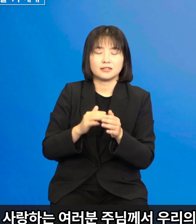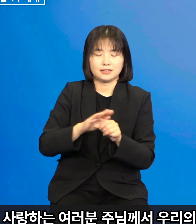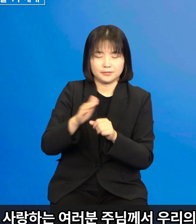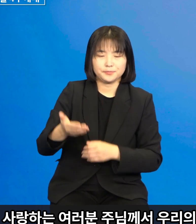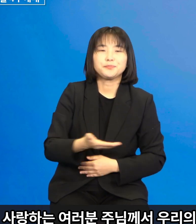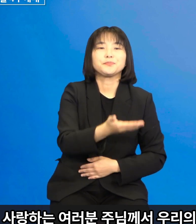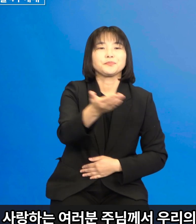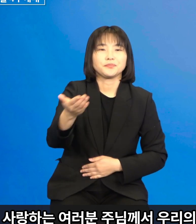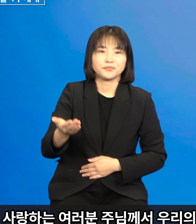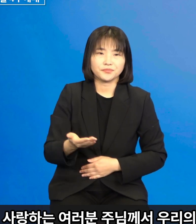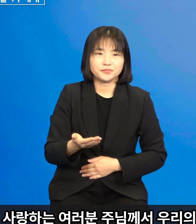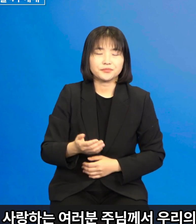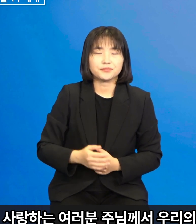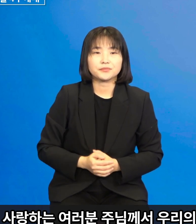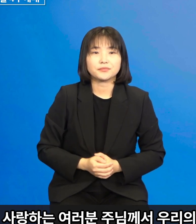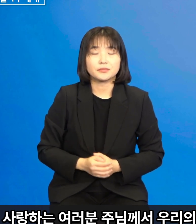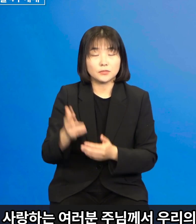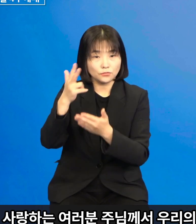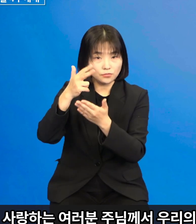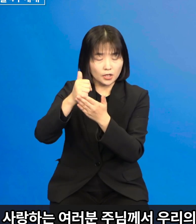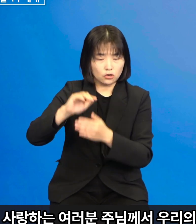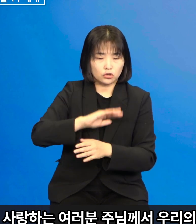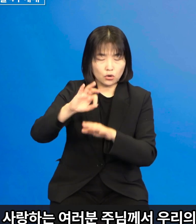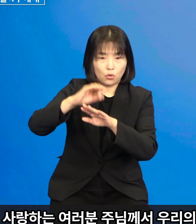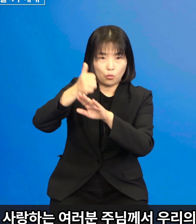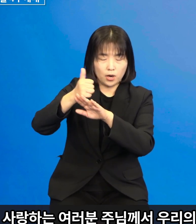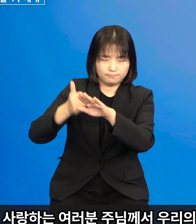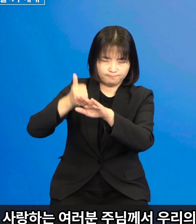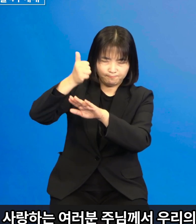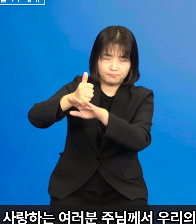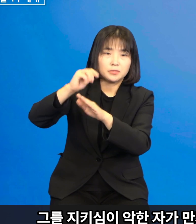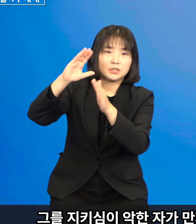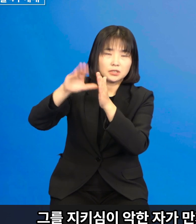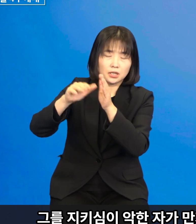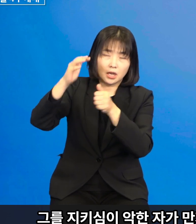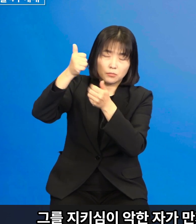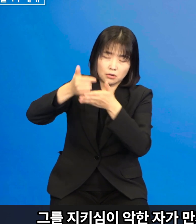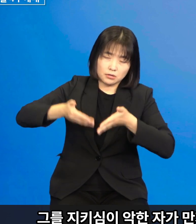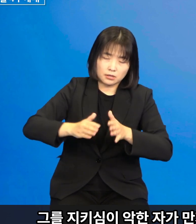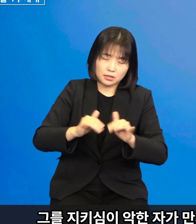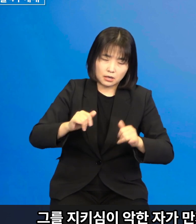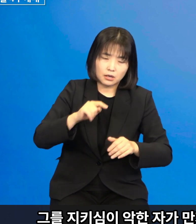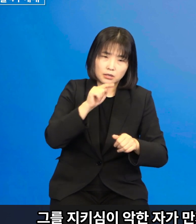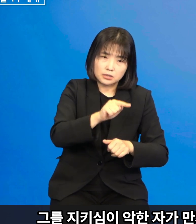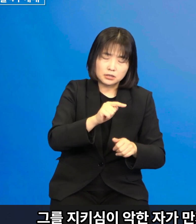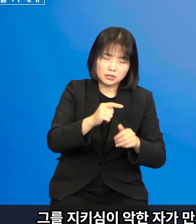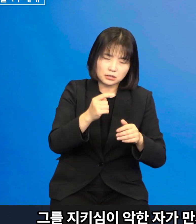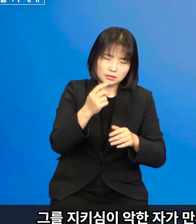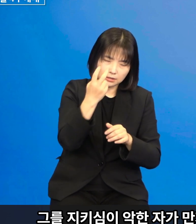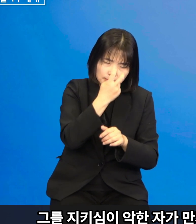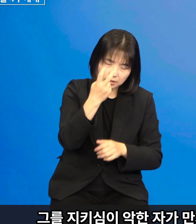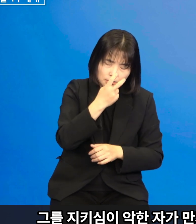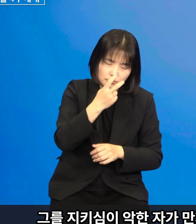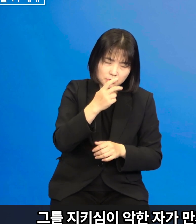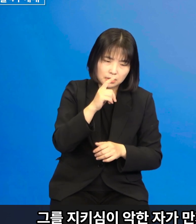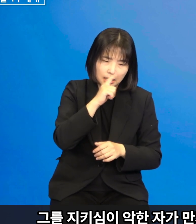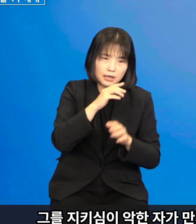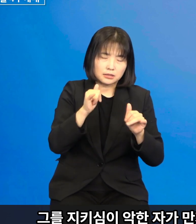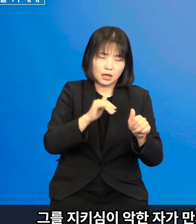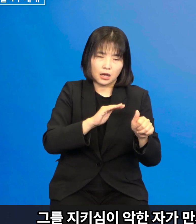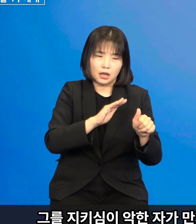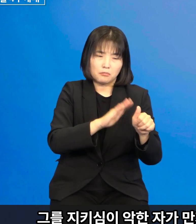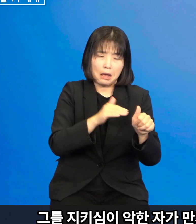여러분, 주님께서 우리의 왕이 되실 때 하나님께로부터 나신 자가 그를 지키심이 악한 자가 만지지도